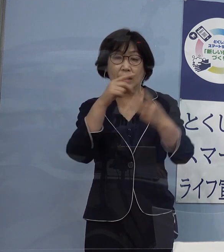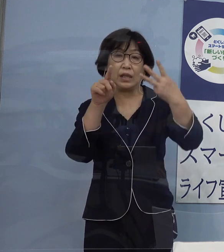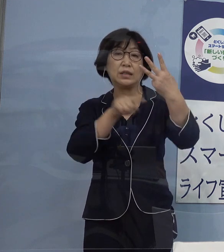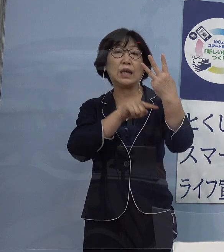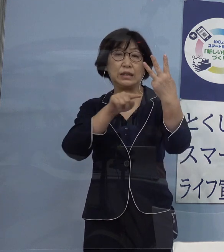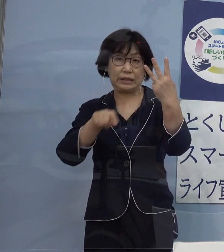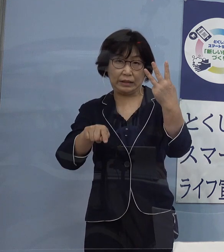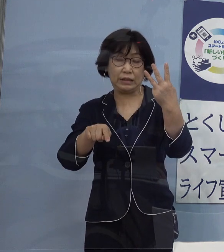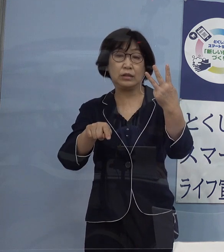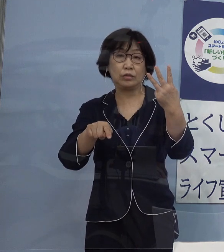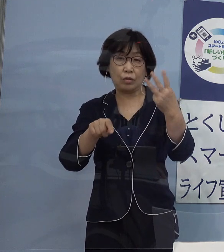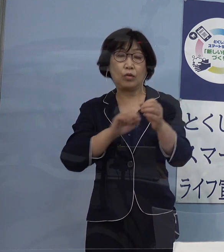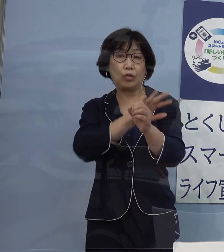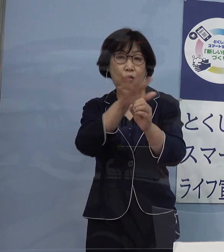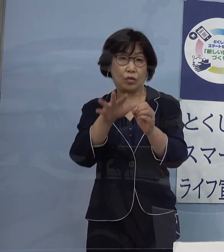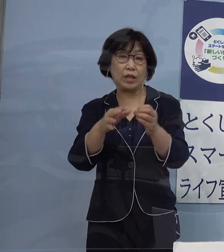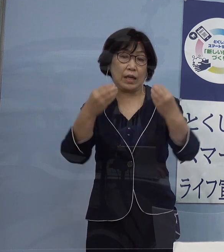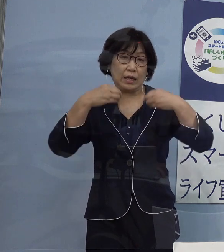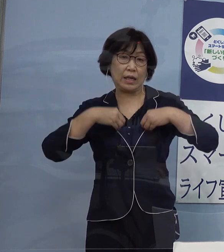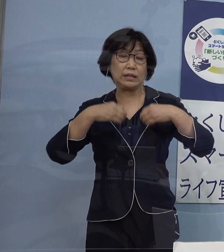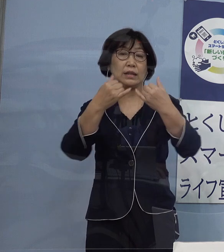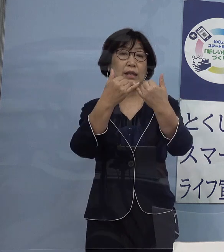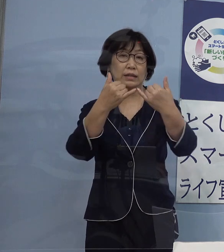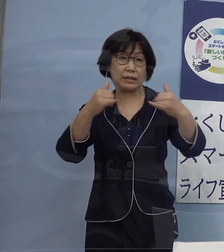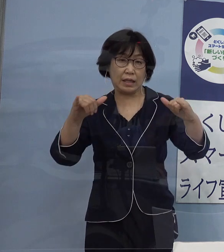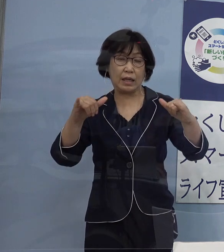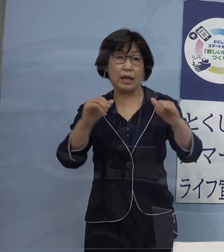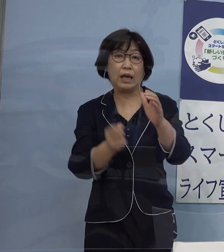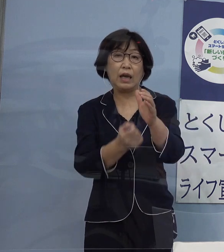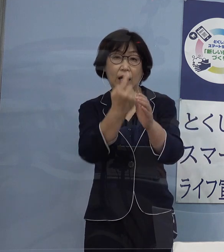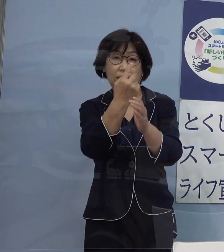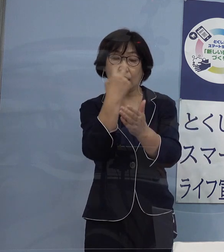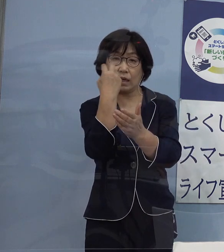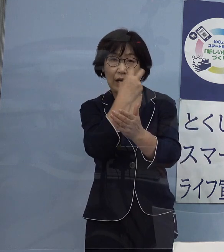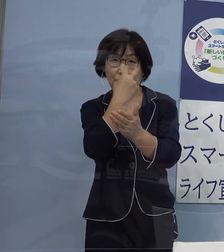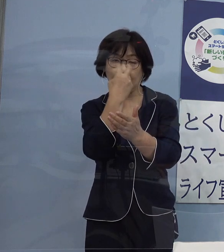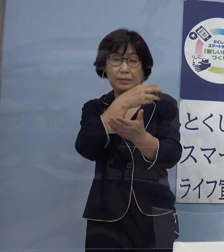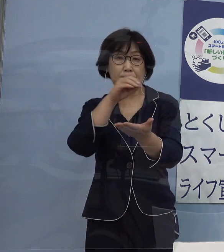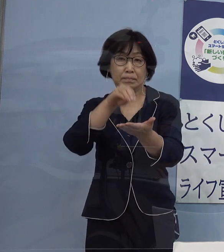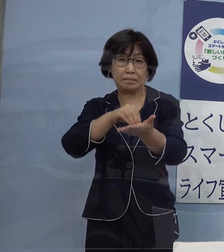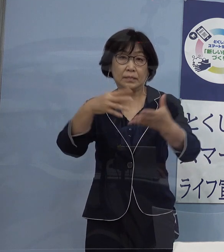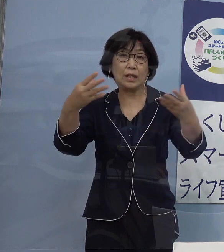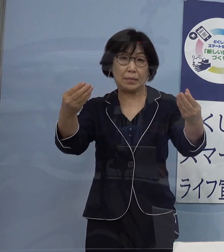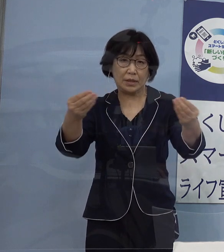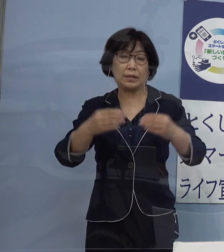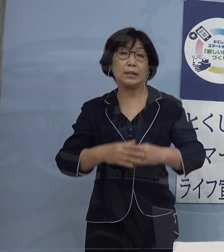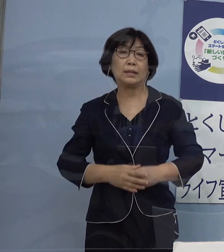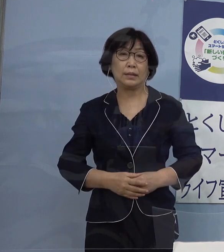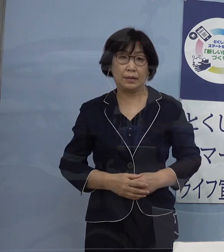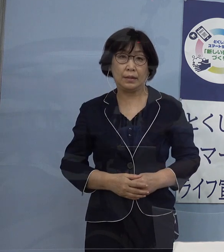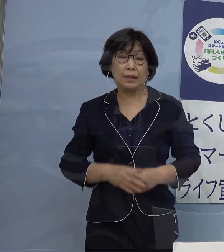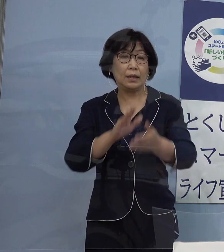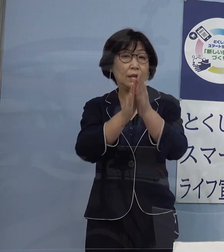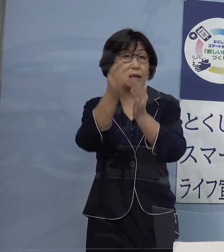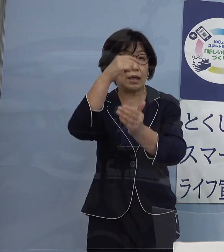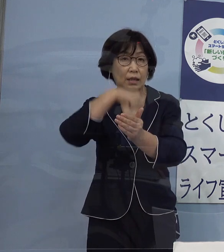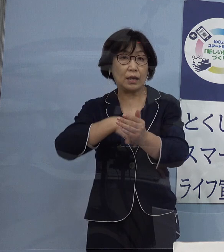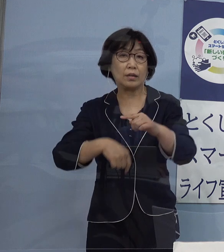の新型コロナウイルス感染者発生が確認をされたところであります。県内